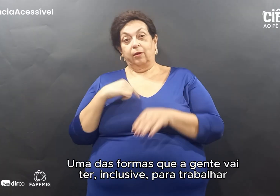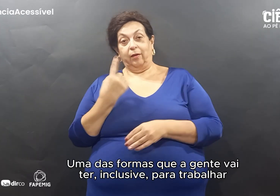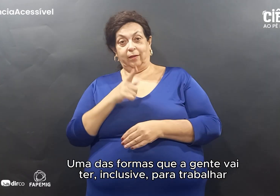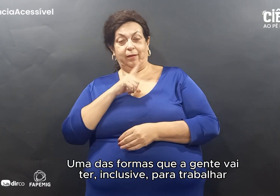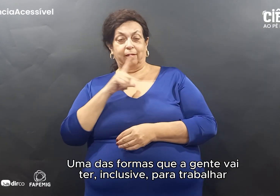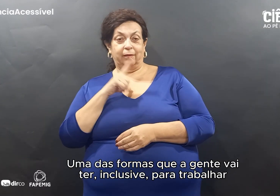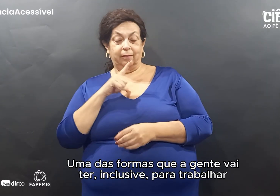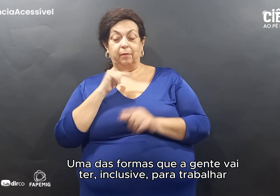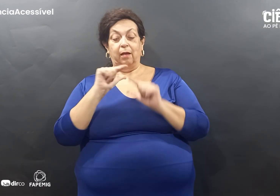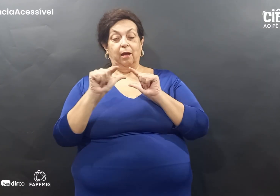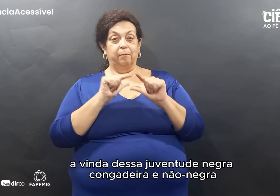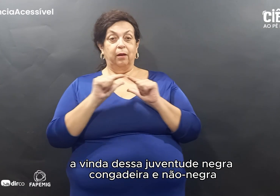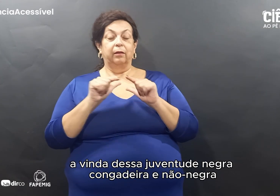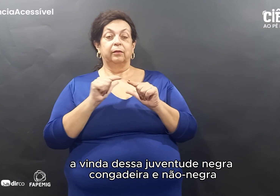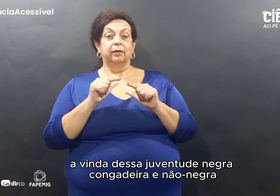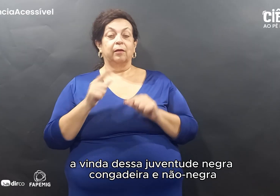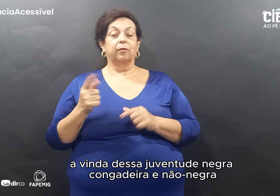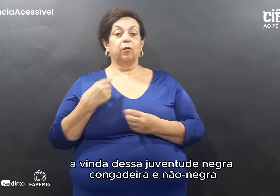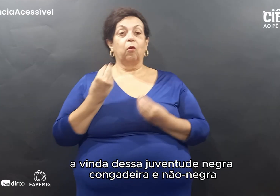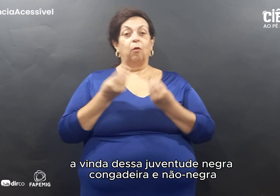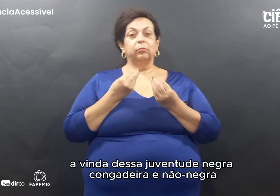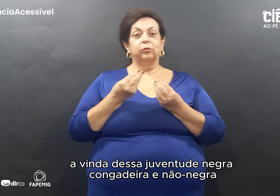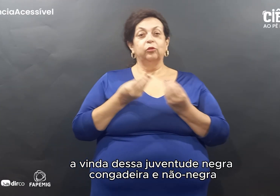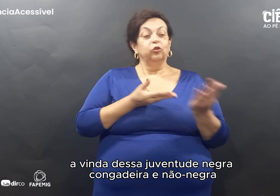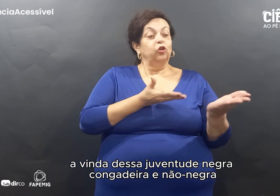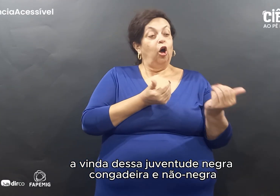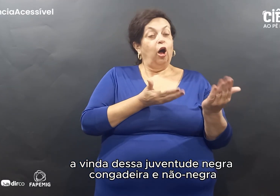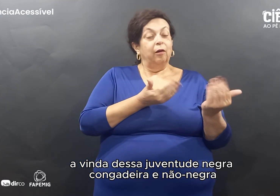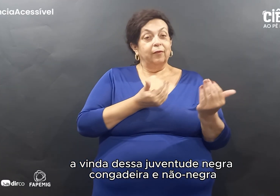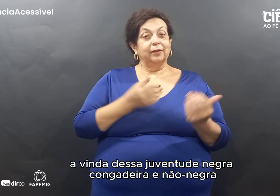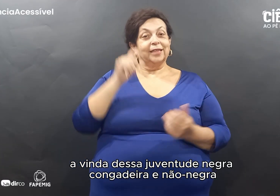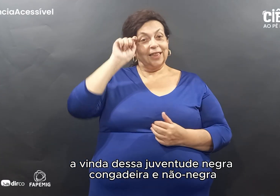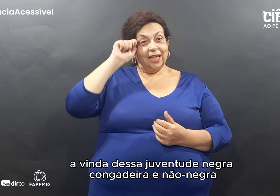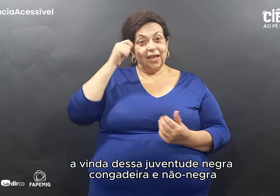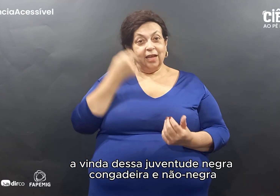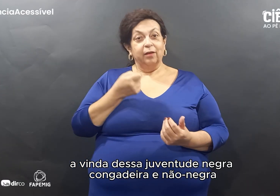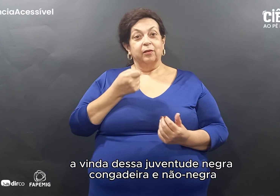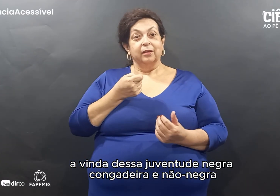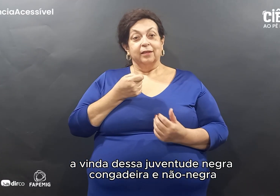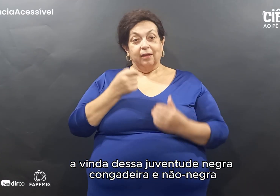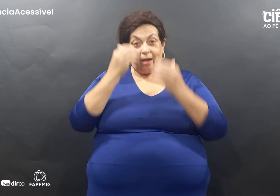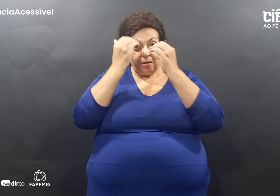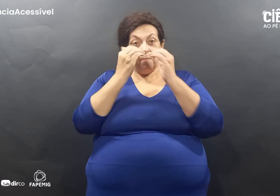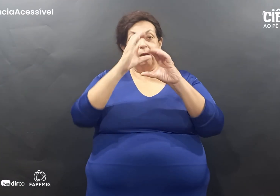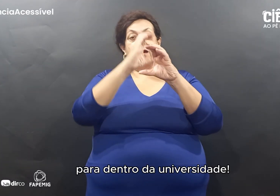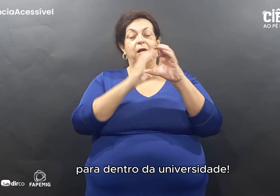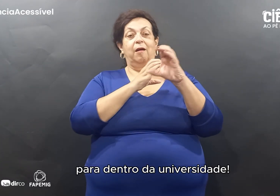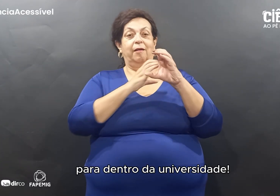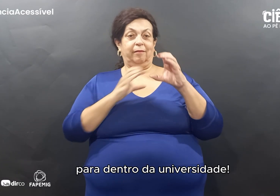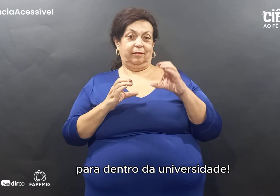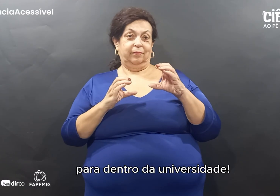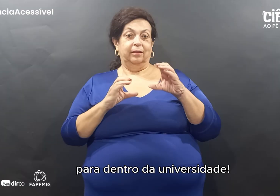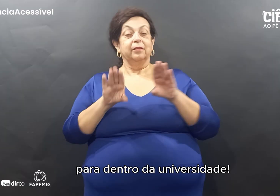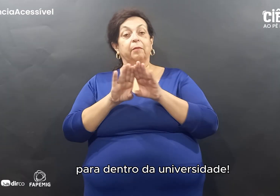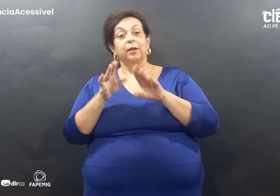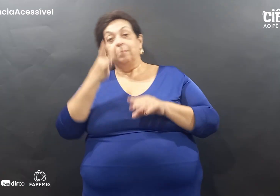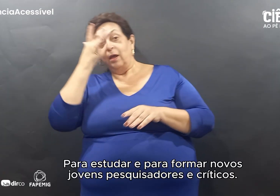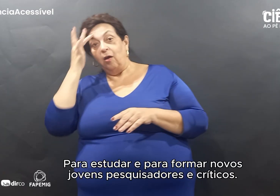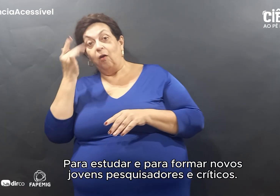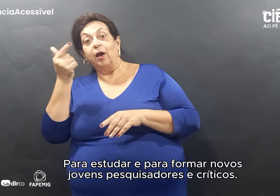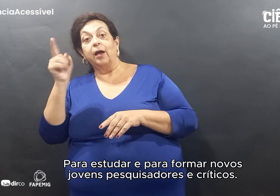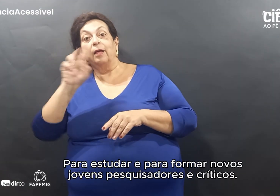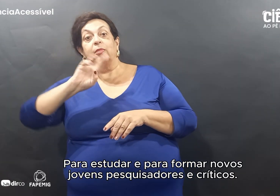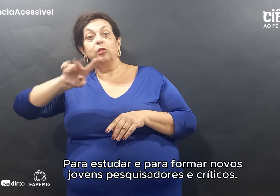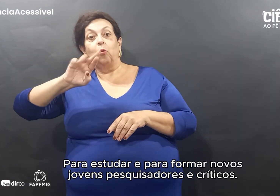para trabalhar a vinda dessa juventude negra, congadeira e não negra para dentro da universidade,